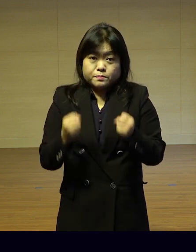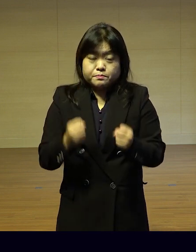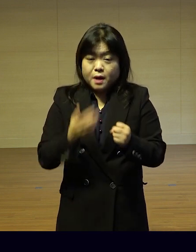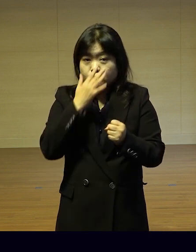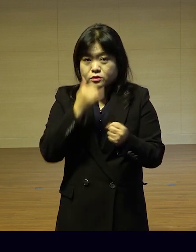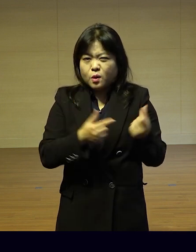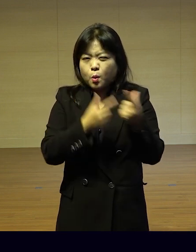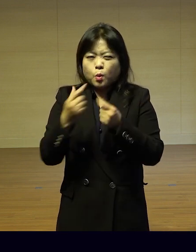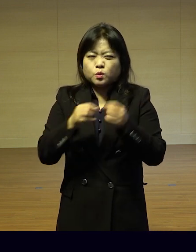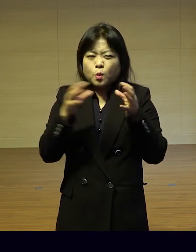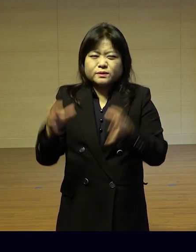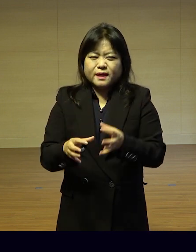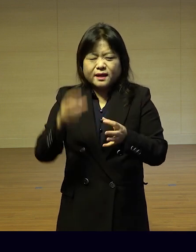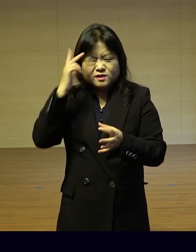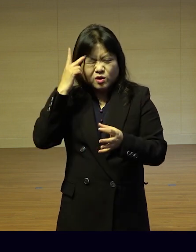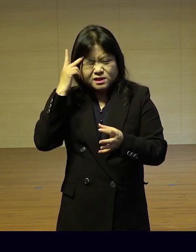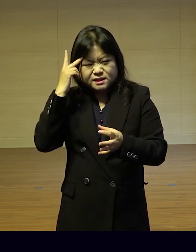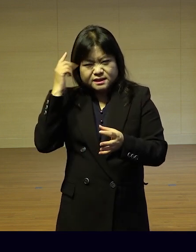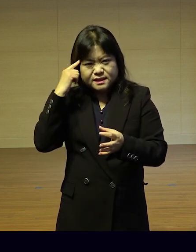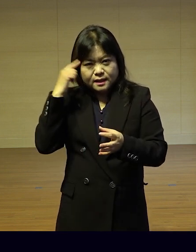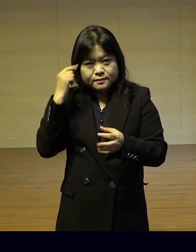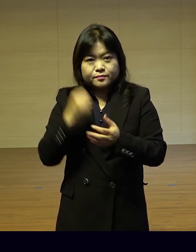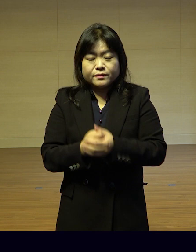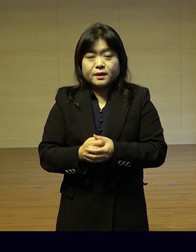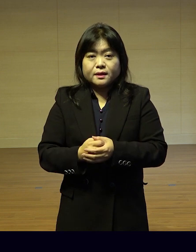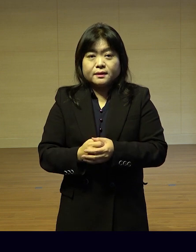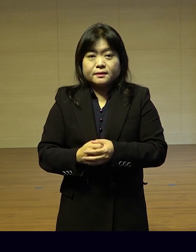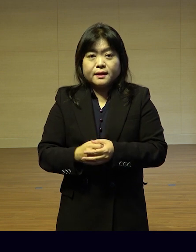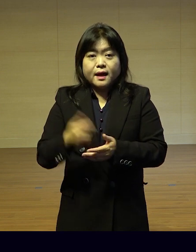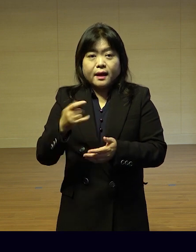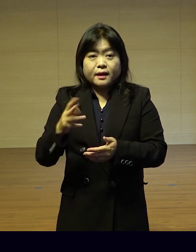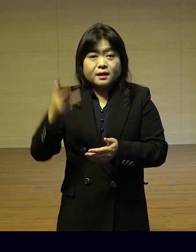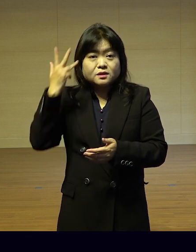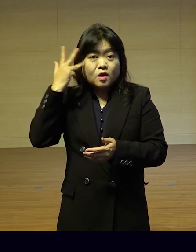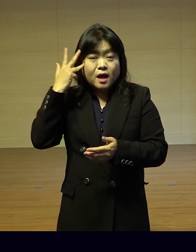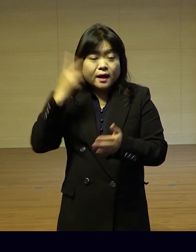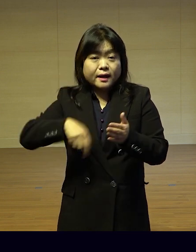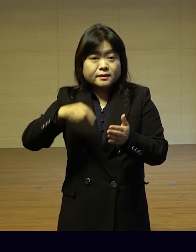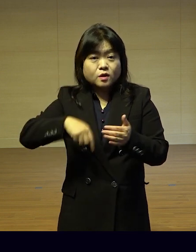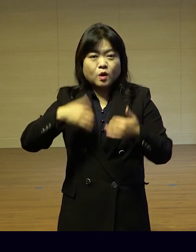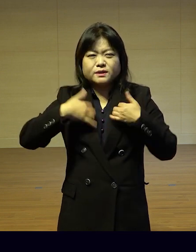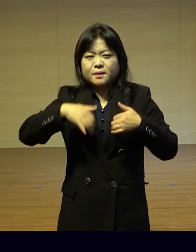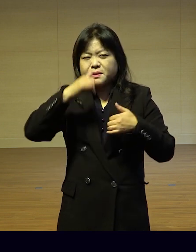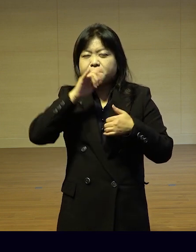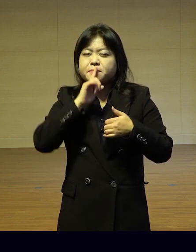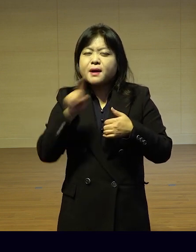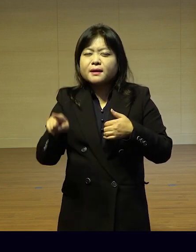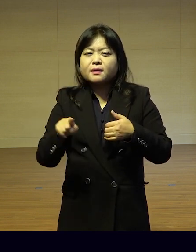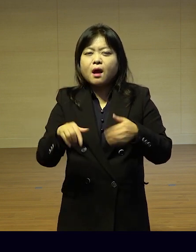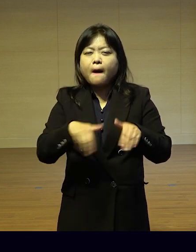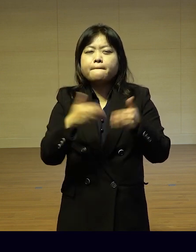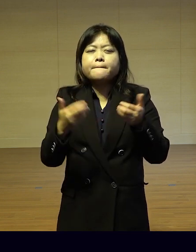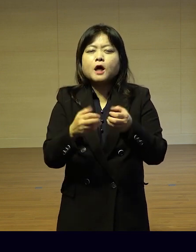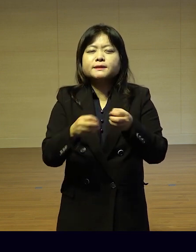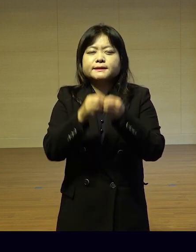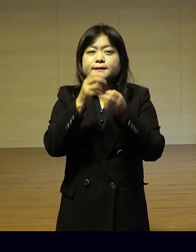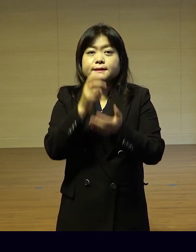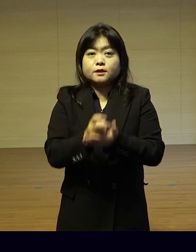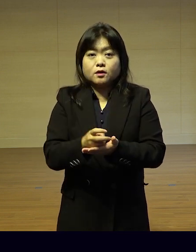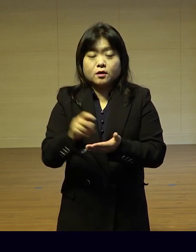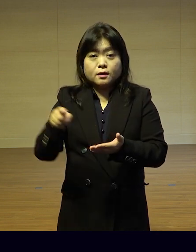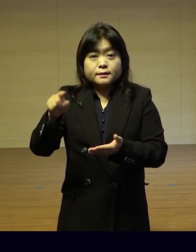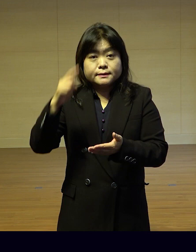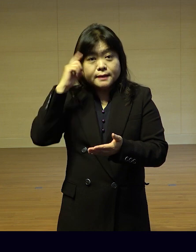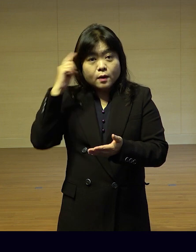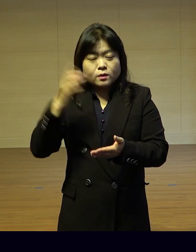함양하는 사유죠. 해겔이 철학 강요에서 재미있는 말을 하고 있는 이런 변증적 사회는 나도